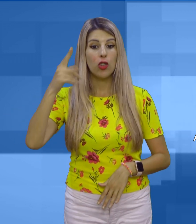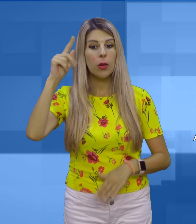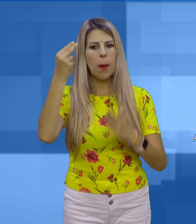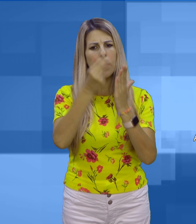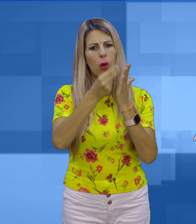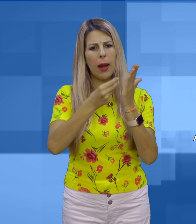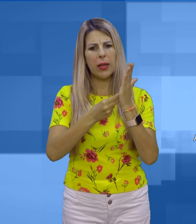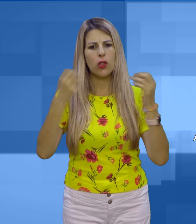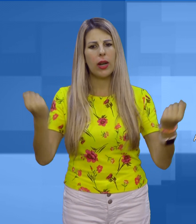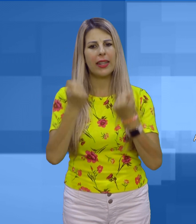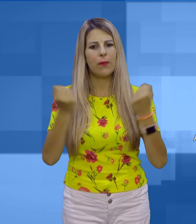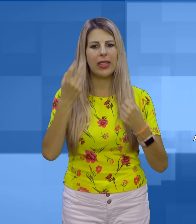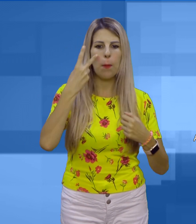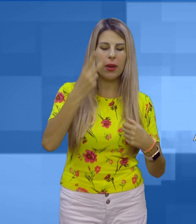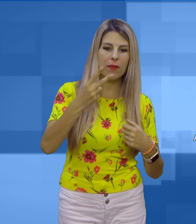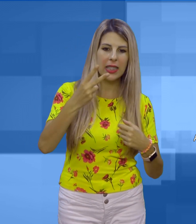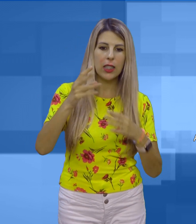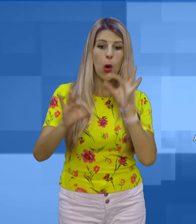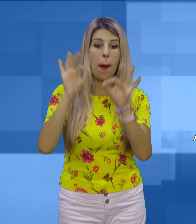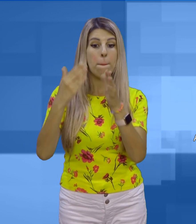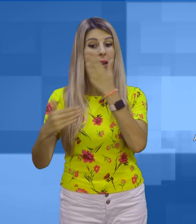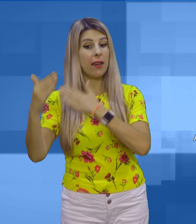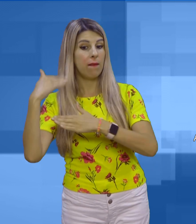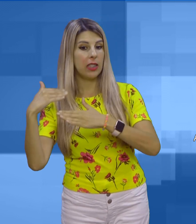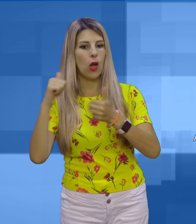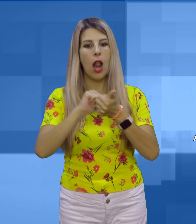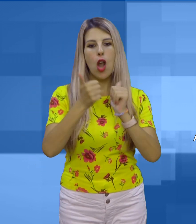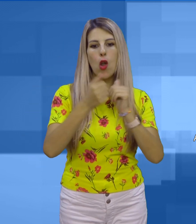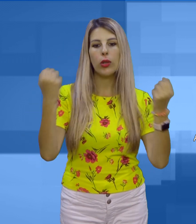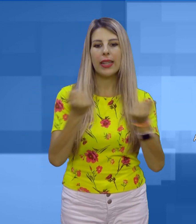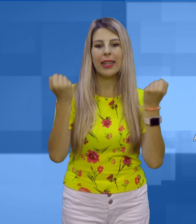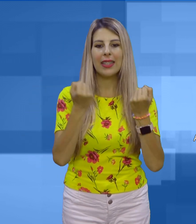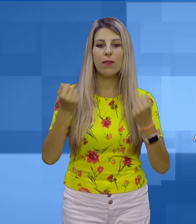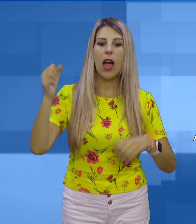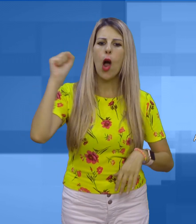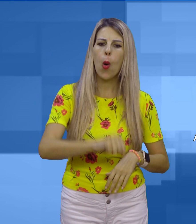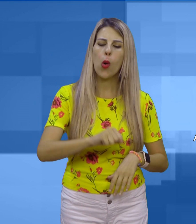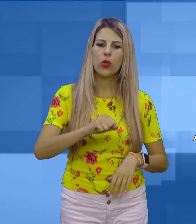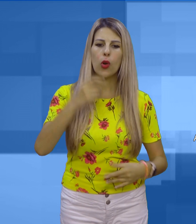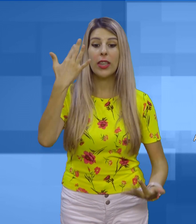2023-2025 per la programmazione delle attività di previsione, prevenzione e lotta attiva contro gli incendi boschivi.